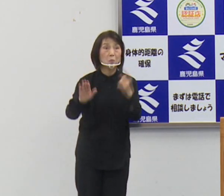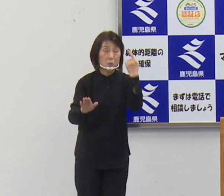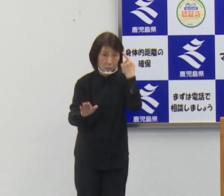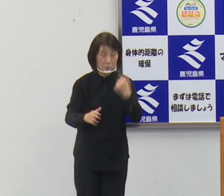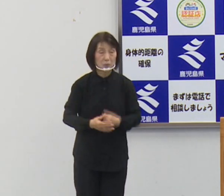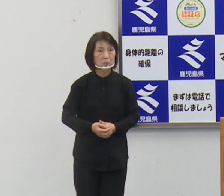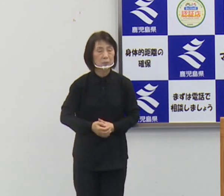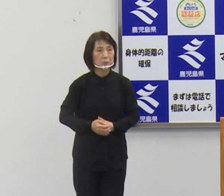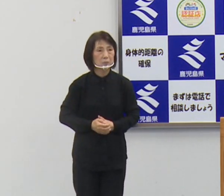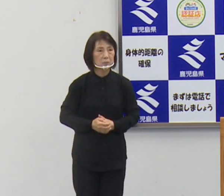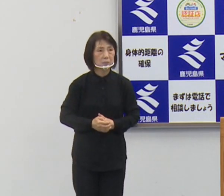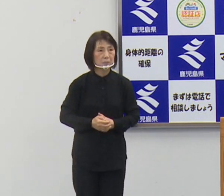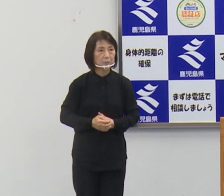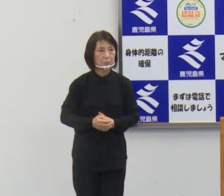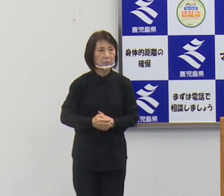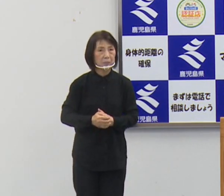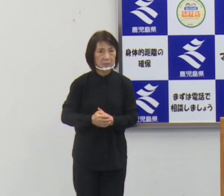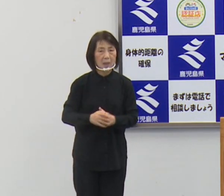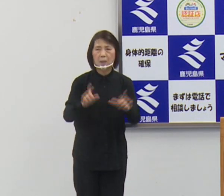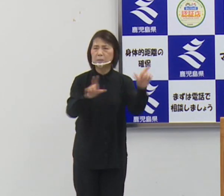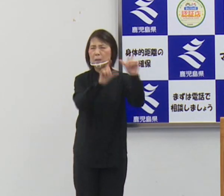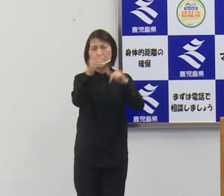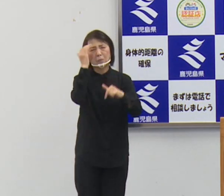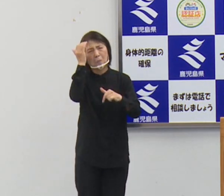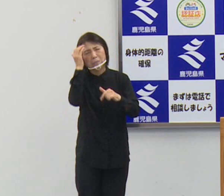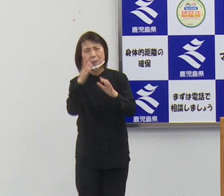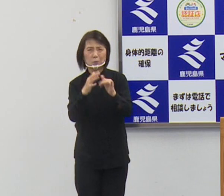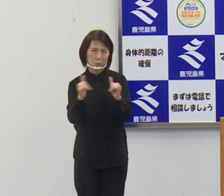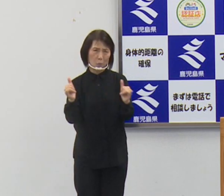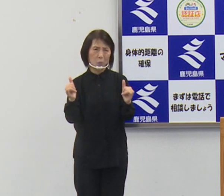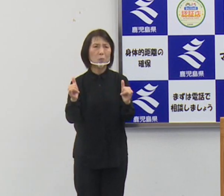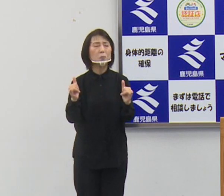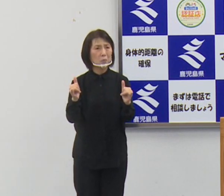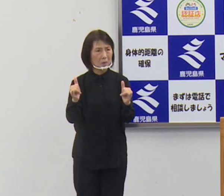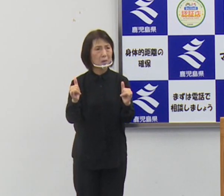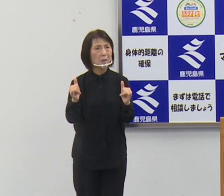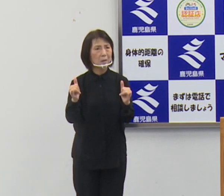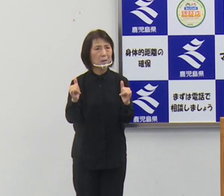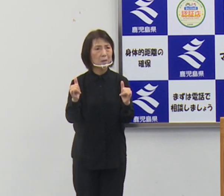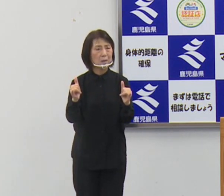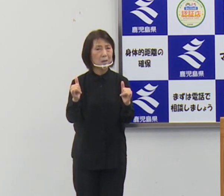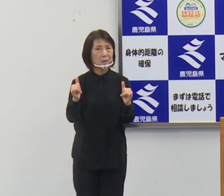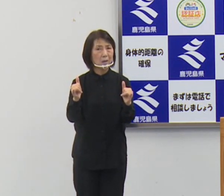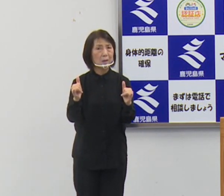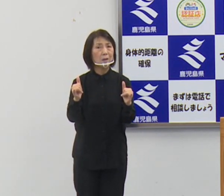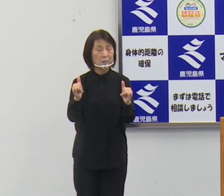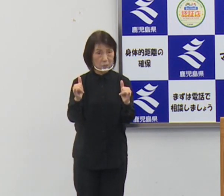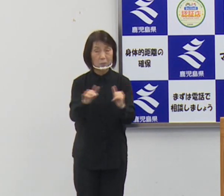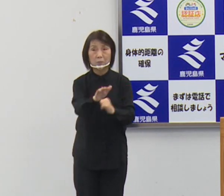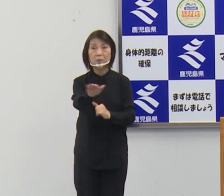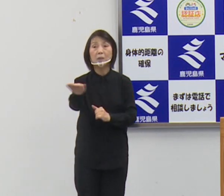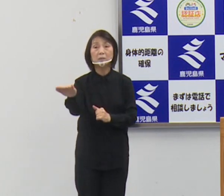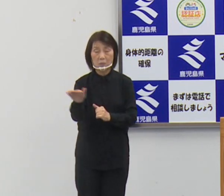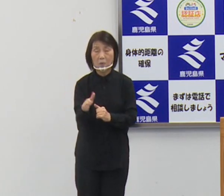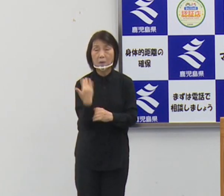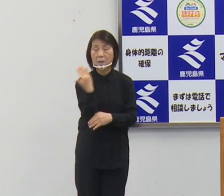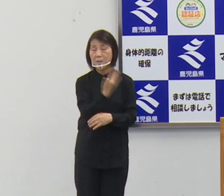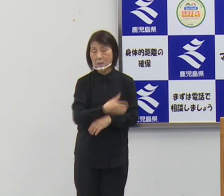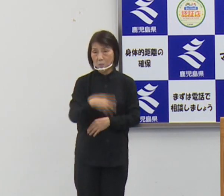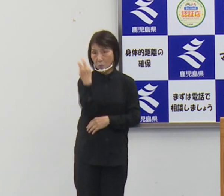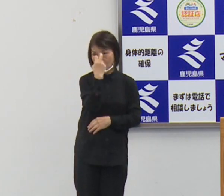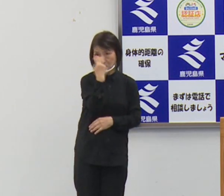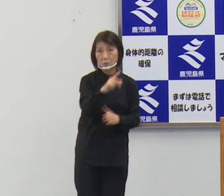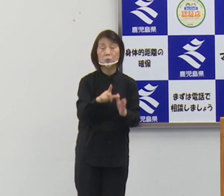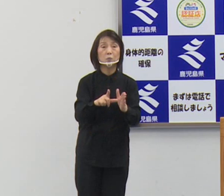ないろんな生活面で困っている方への支援というようなことについては、健康観察の中